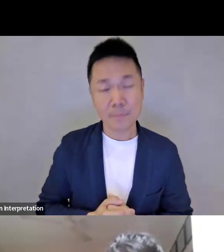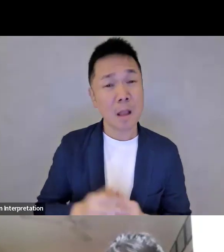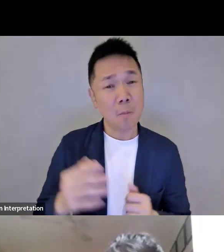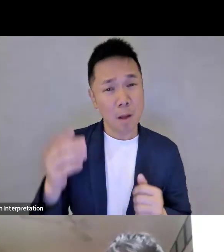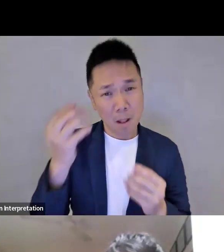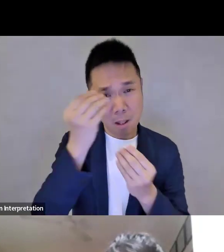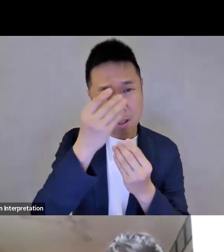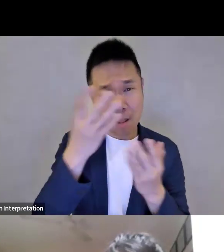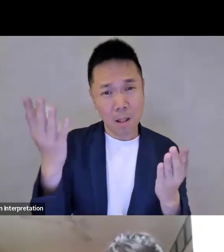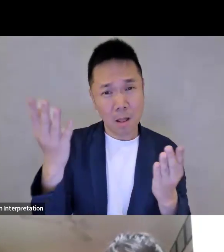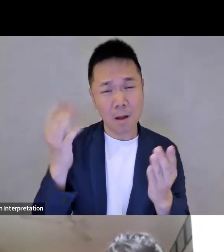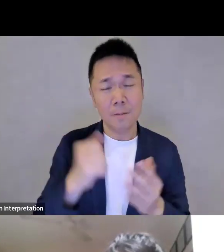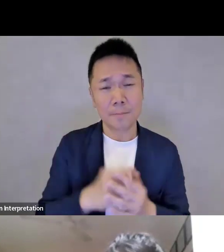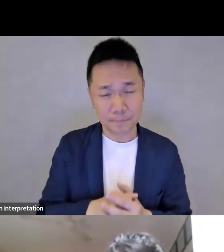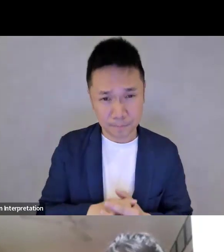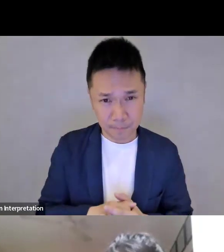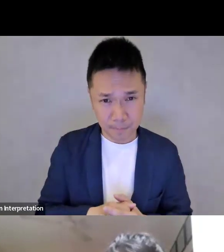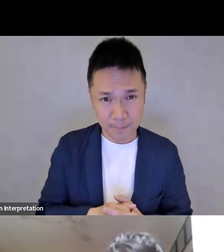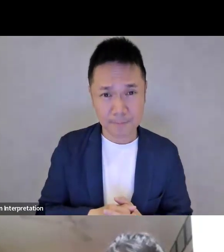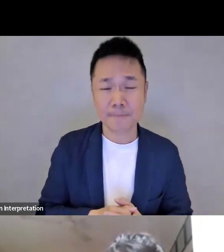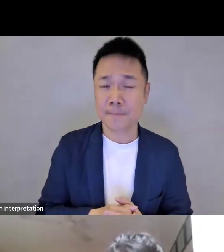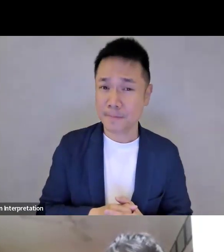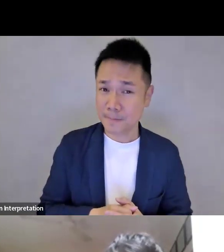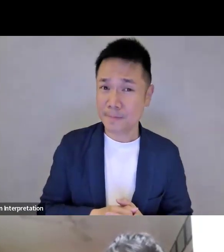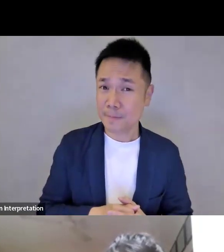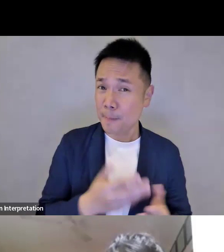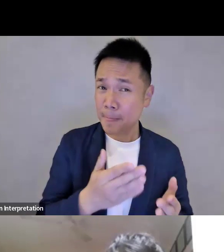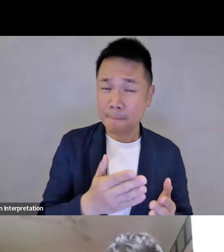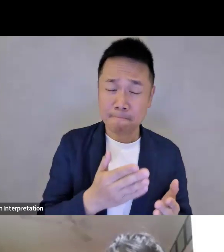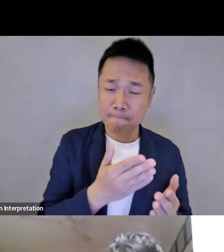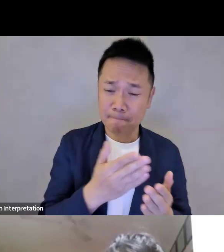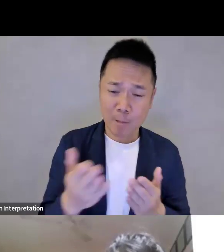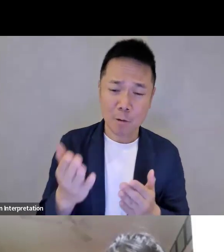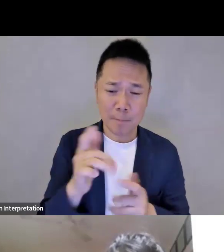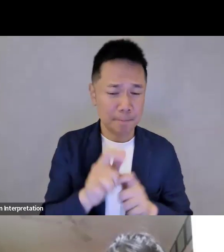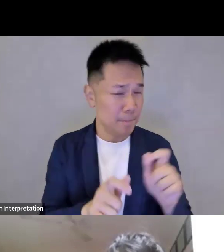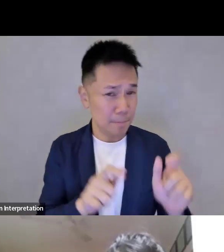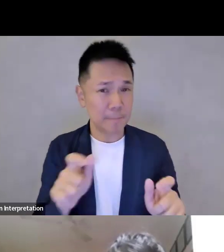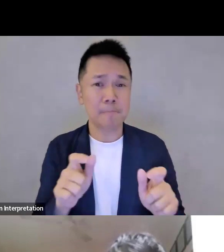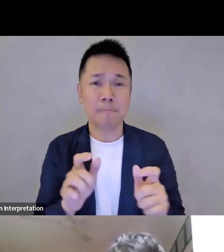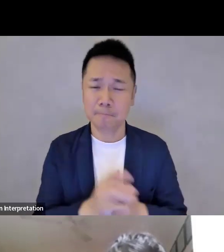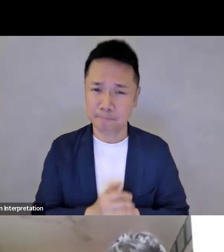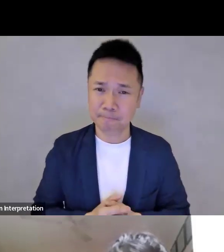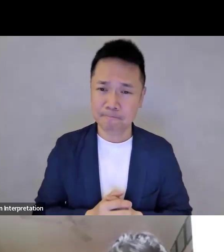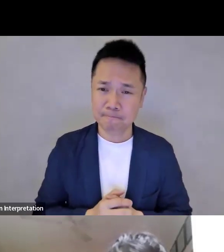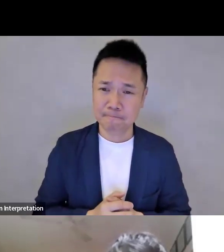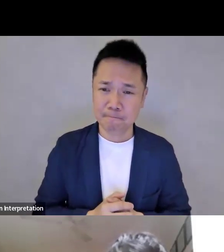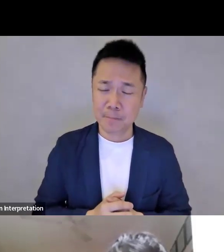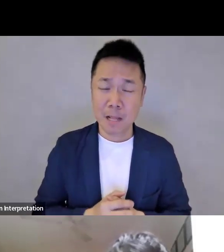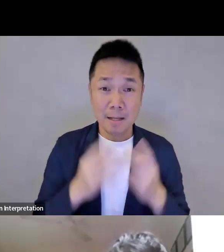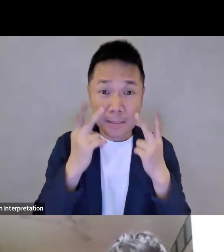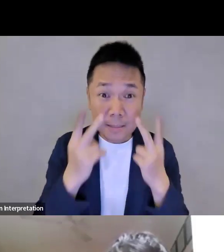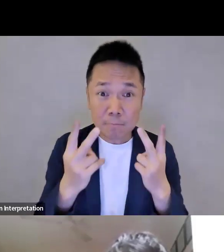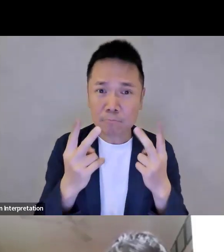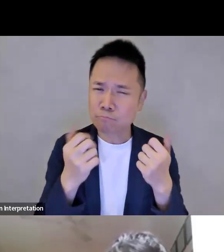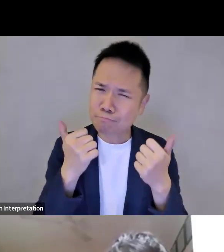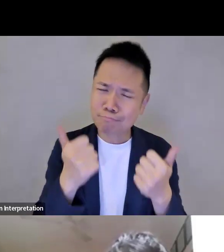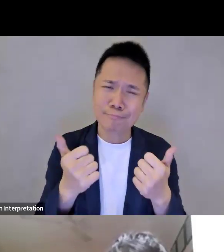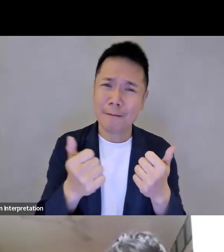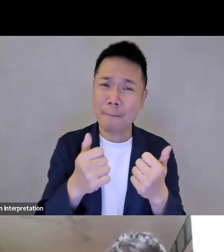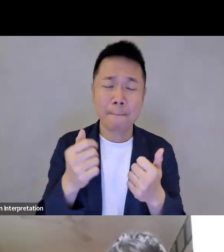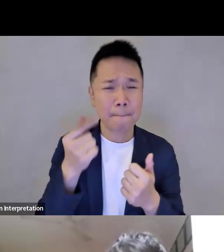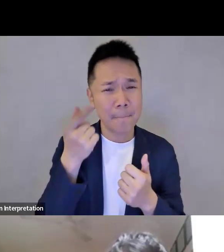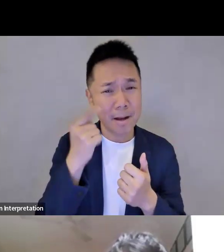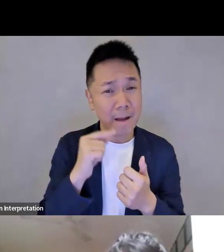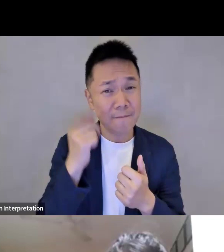这个生存学会，而在那之后，我想要非常荣幸的在这边